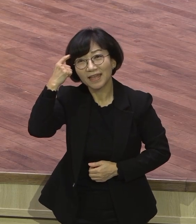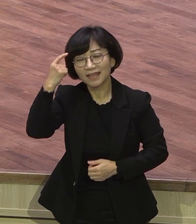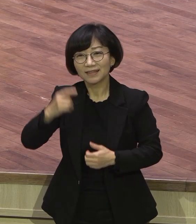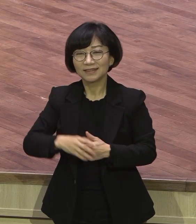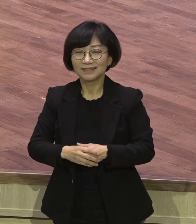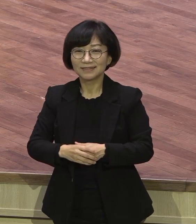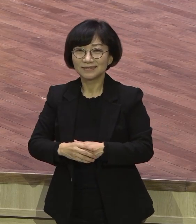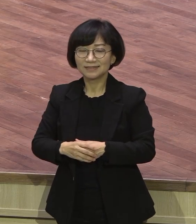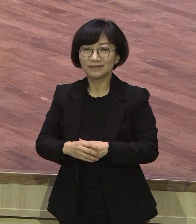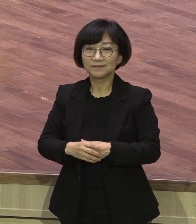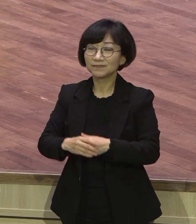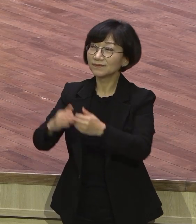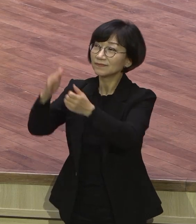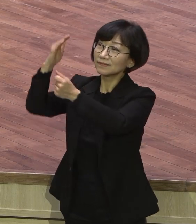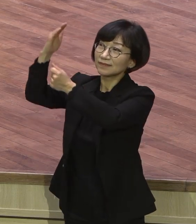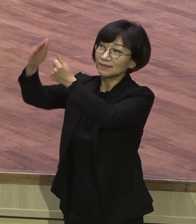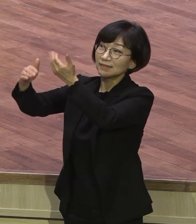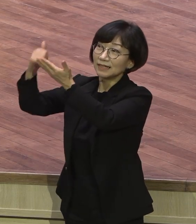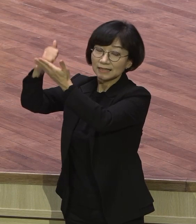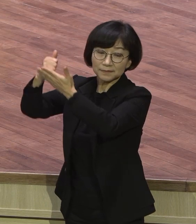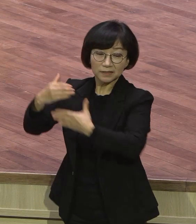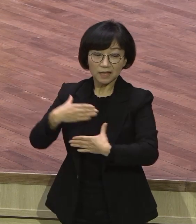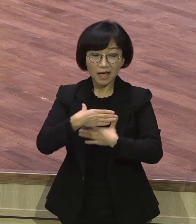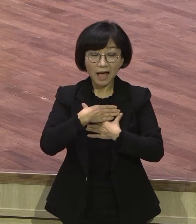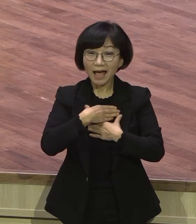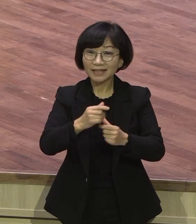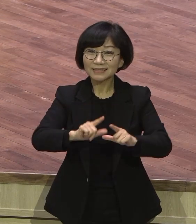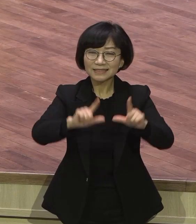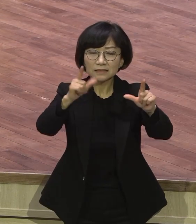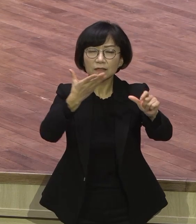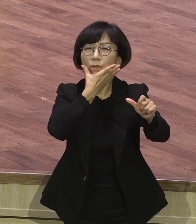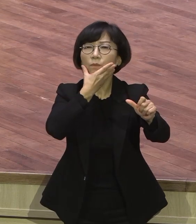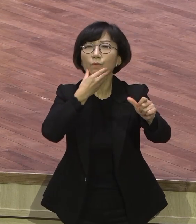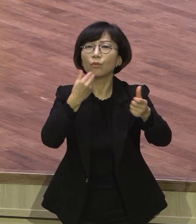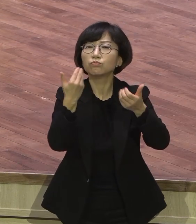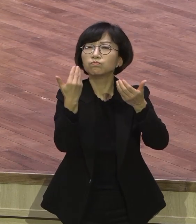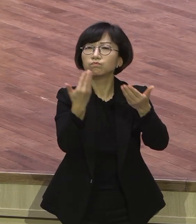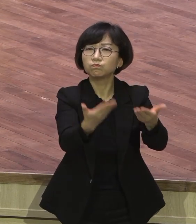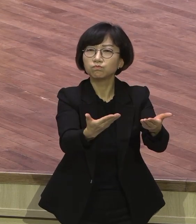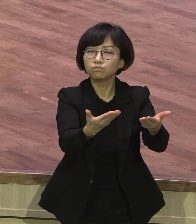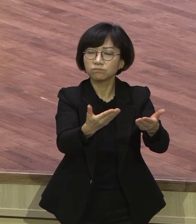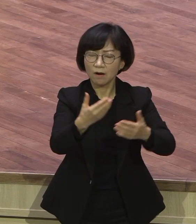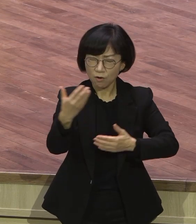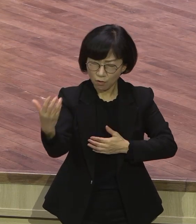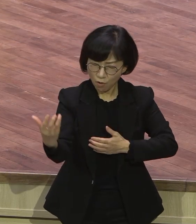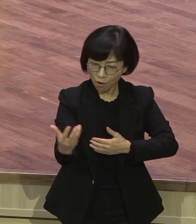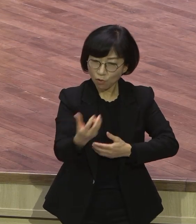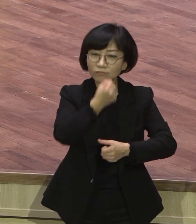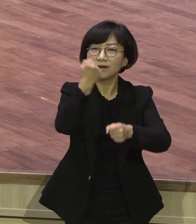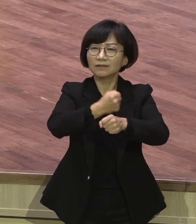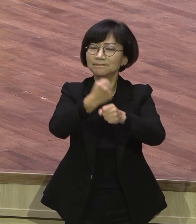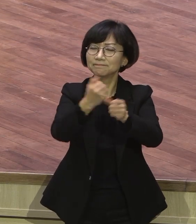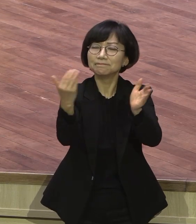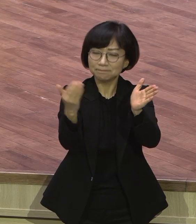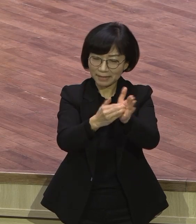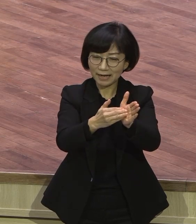하나님께서 안식을 복되게 하여 그날을 거룩하게 하셨기 때문이다